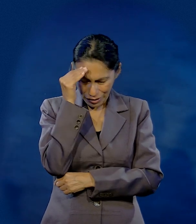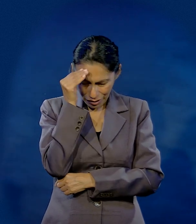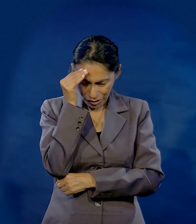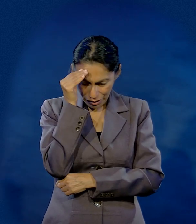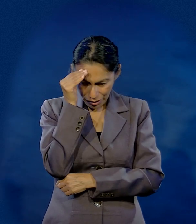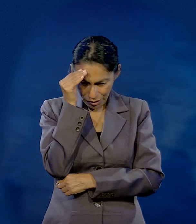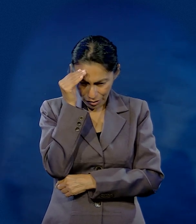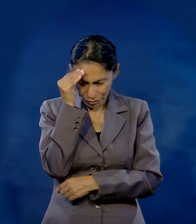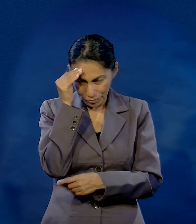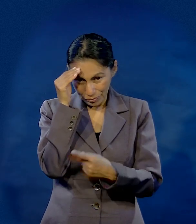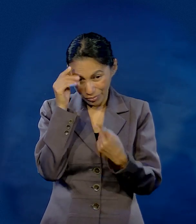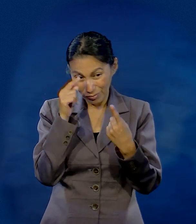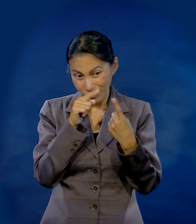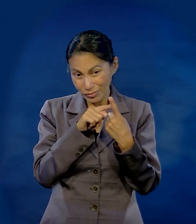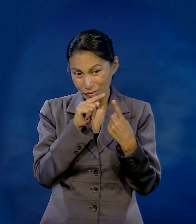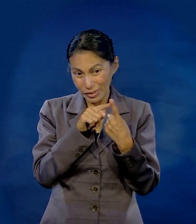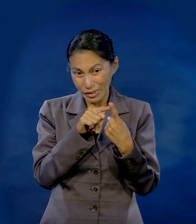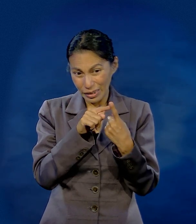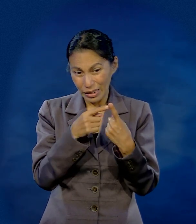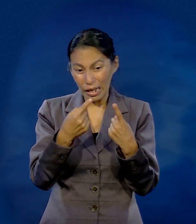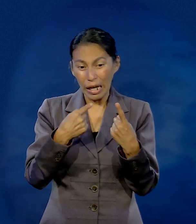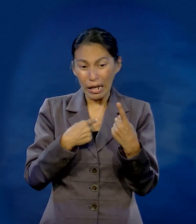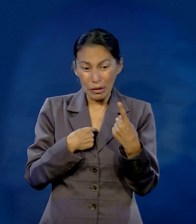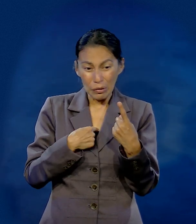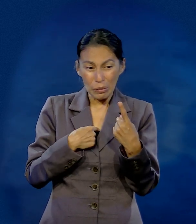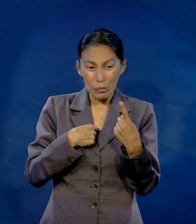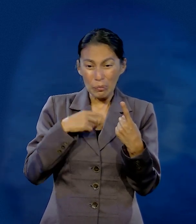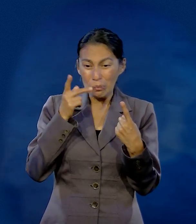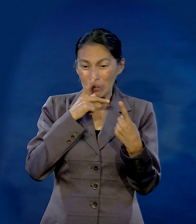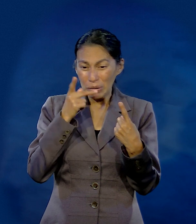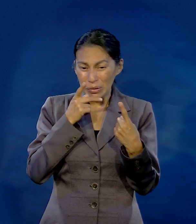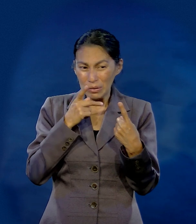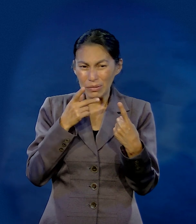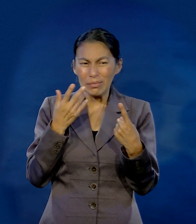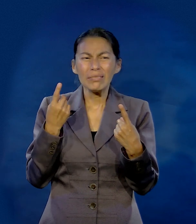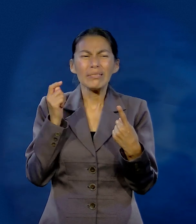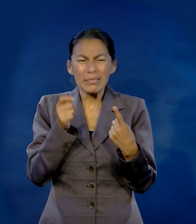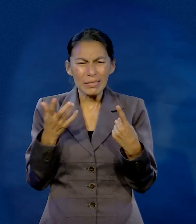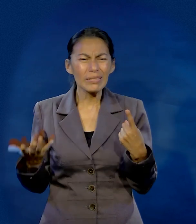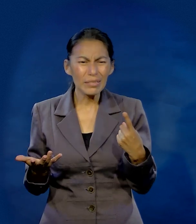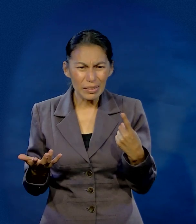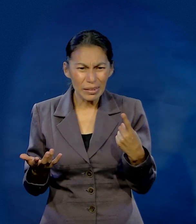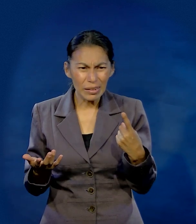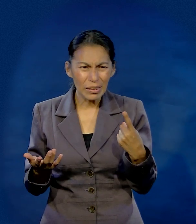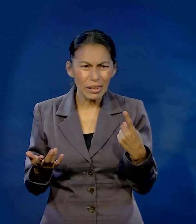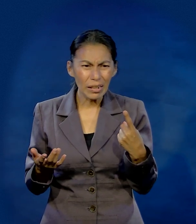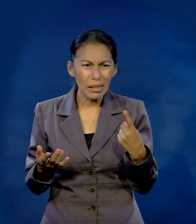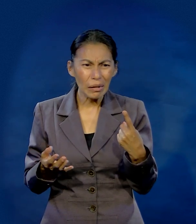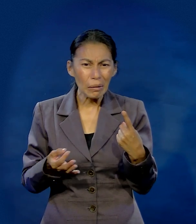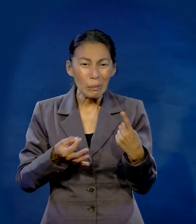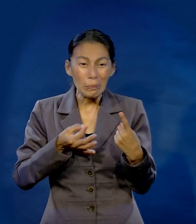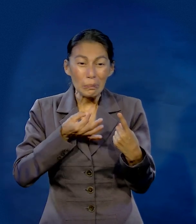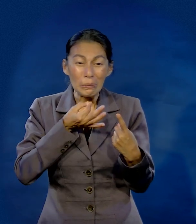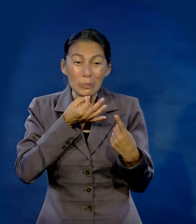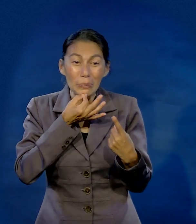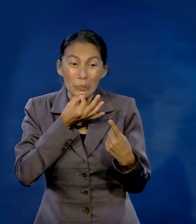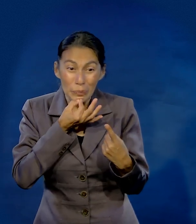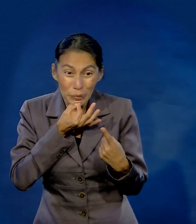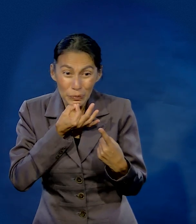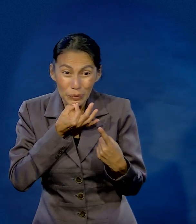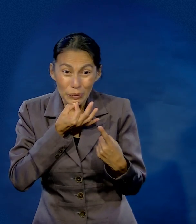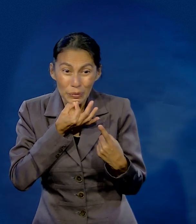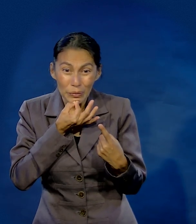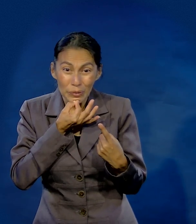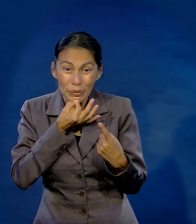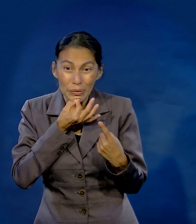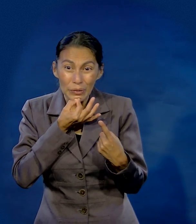conservarlo o Mejor aún que le permita ver al hombre en mi presencia no Pero déjeme